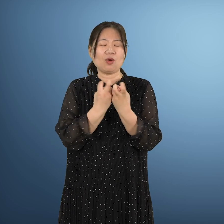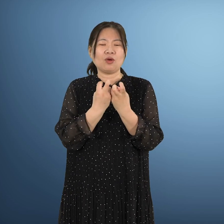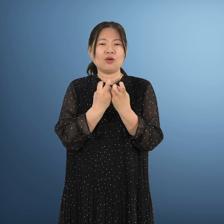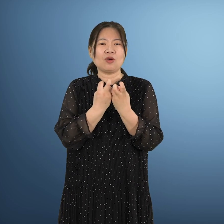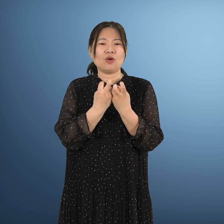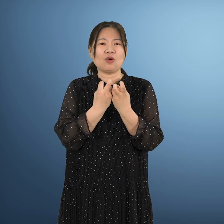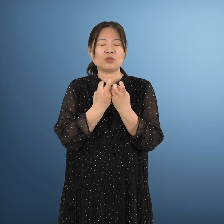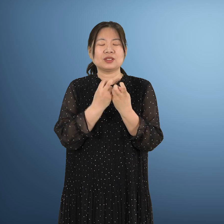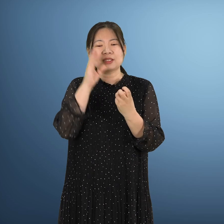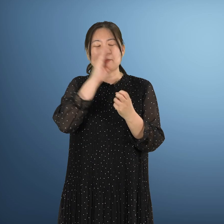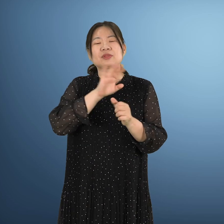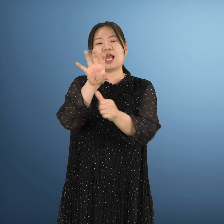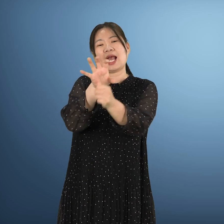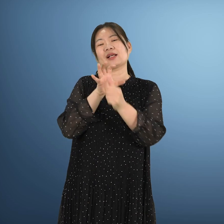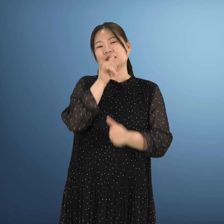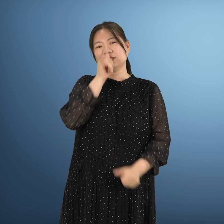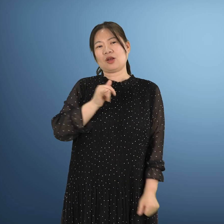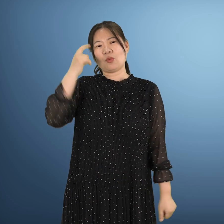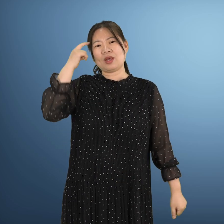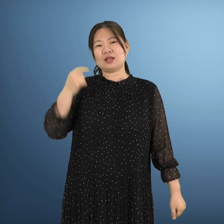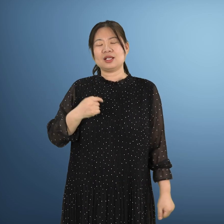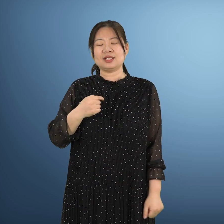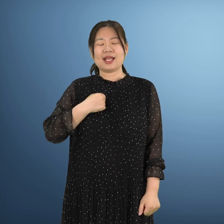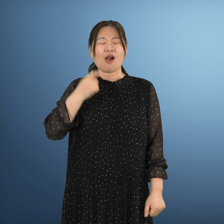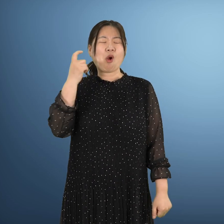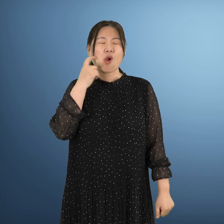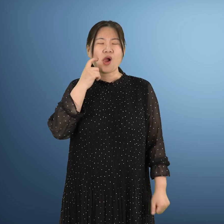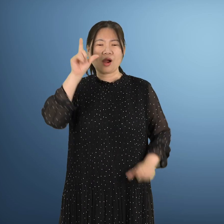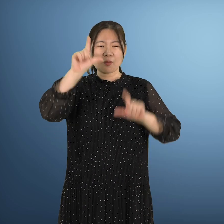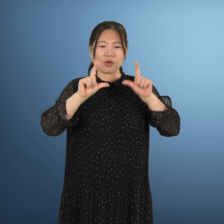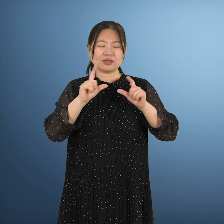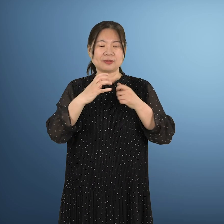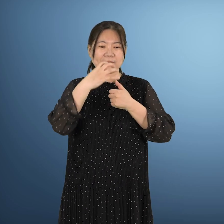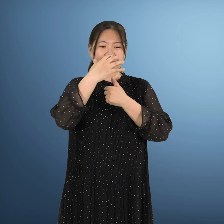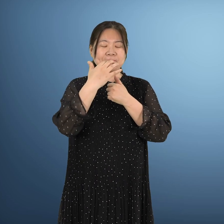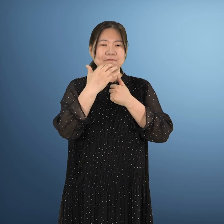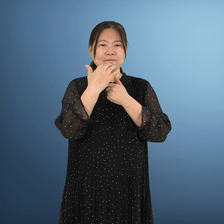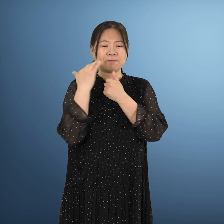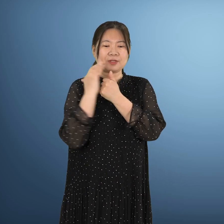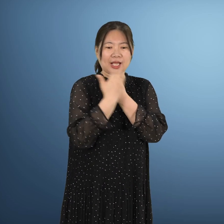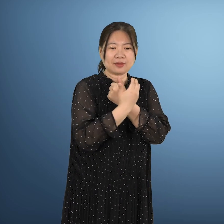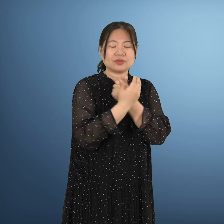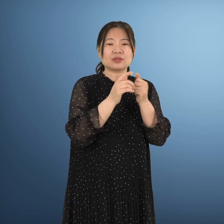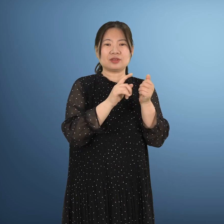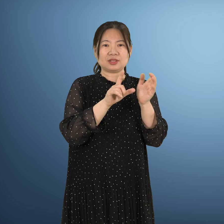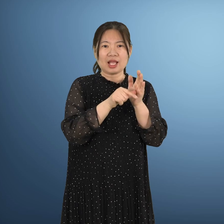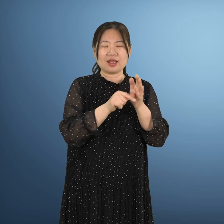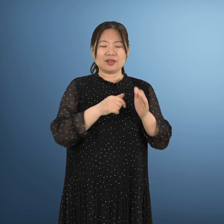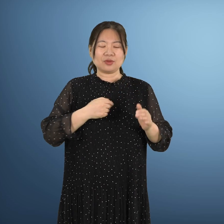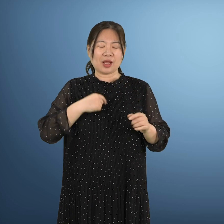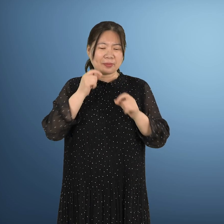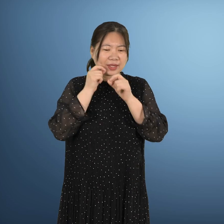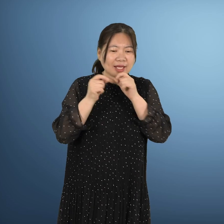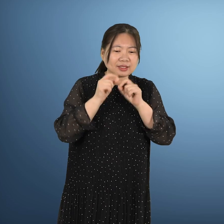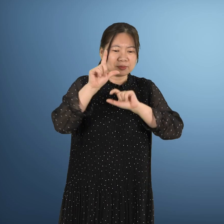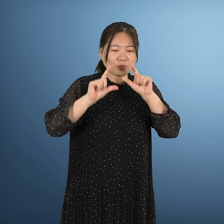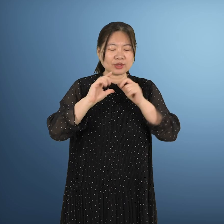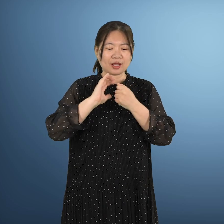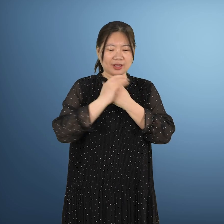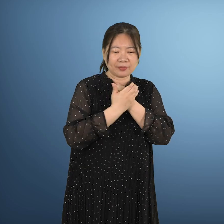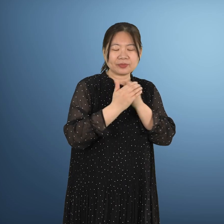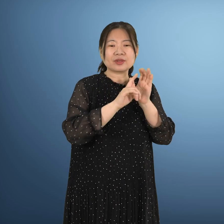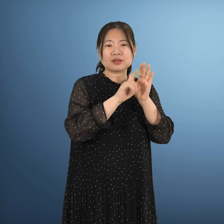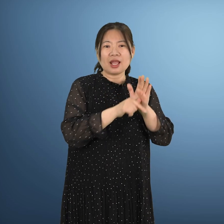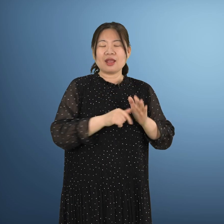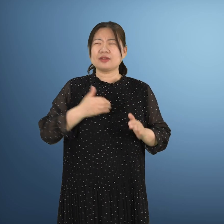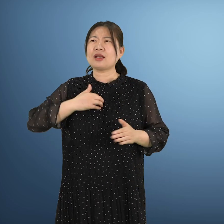하면 자기의 위선을 가리거나 자기의 사기성을 감출 때 내가